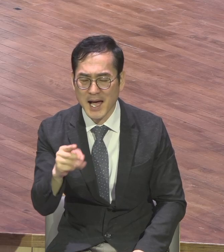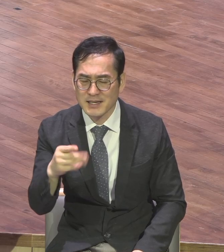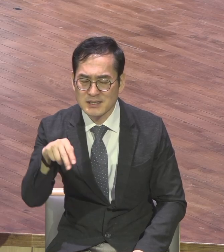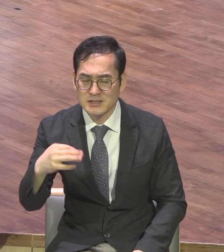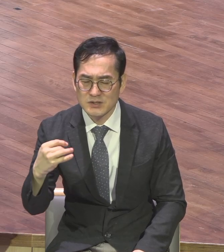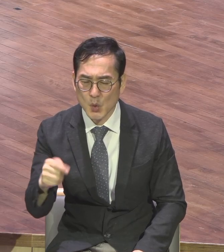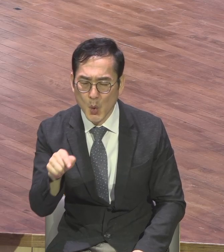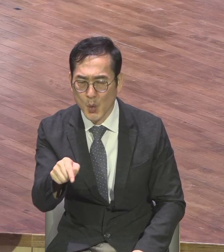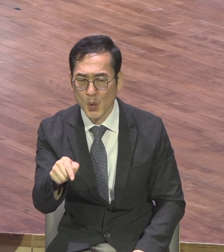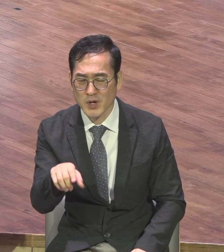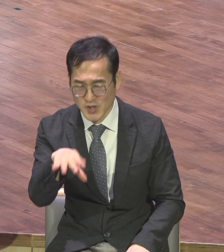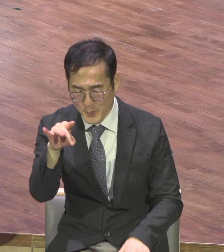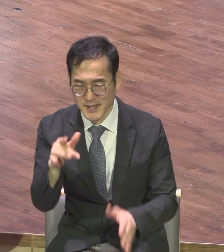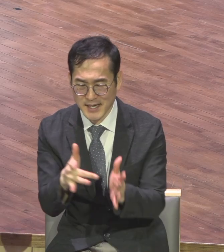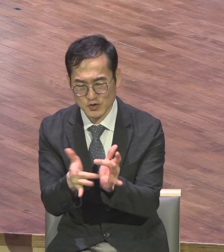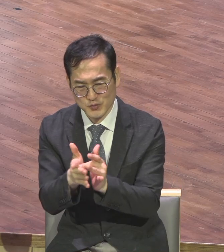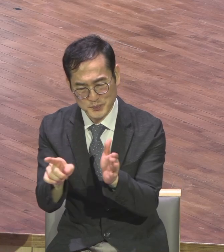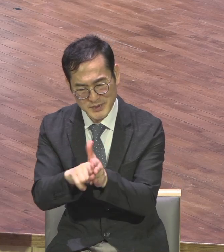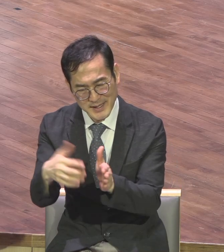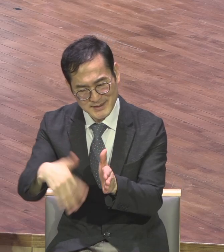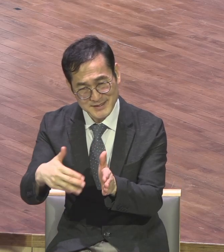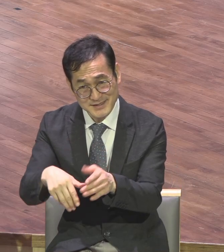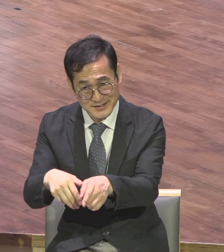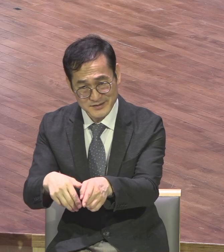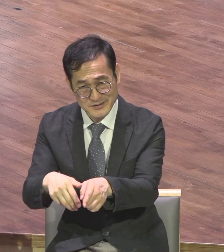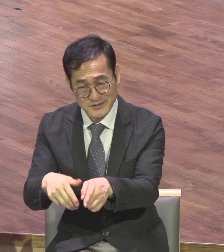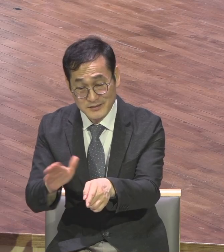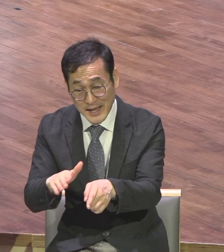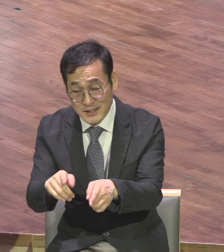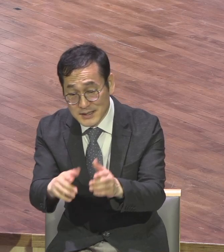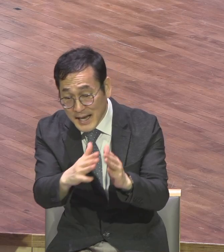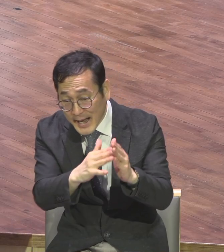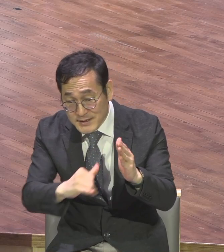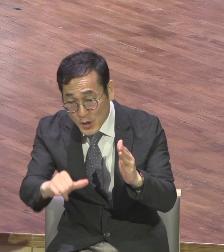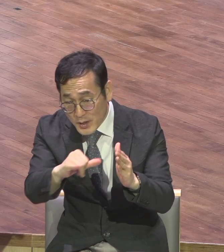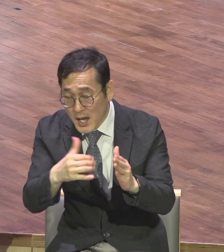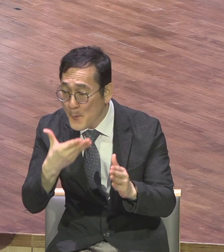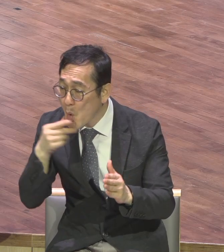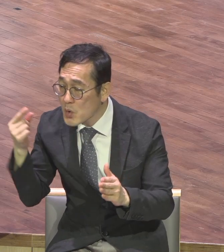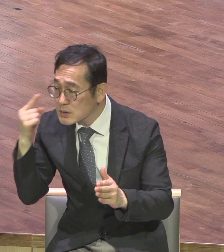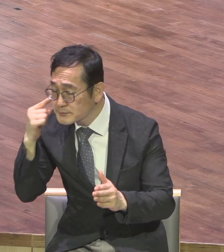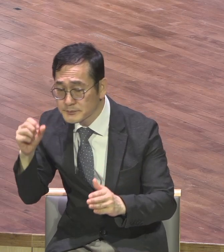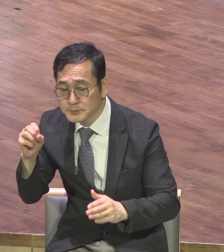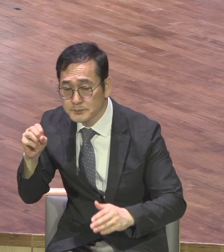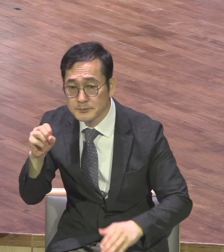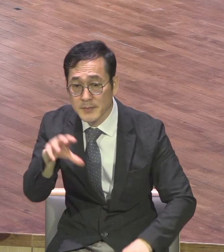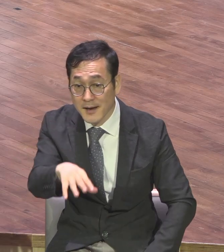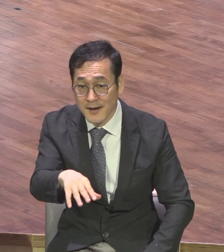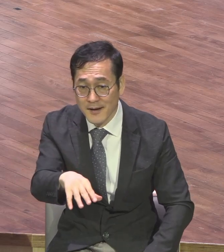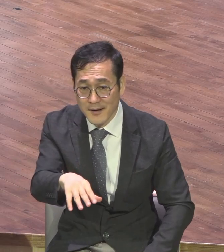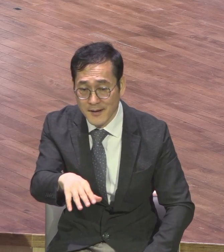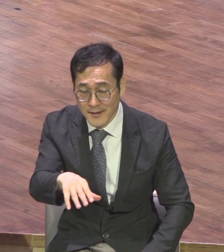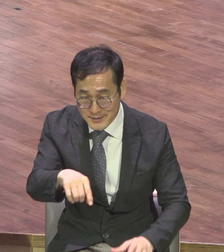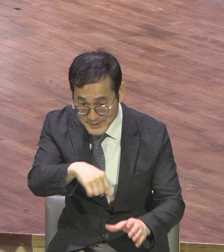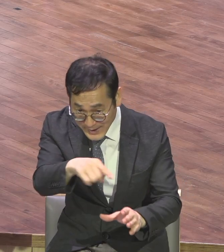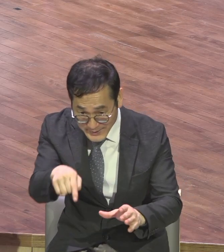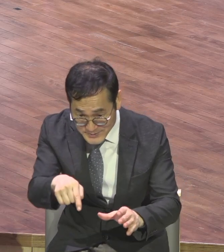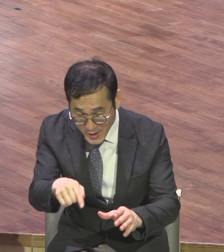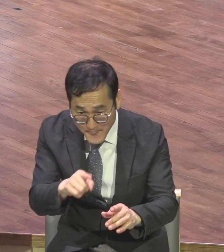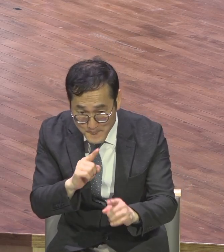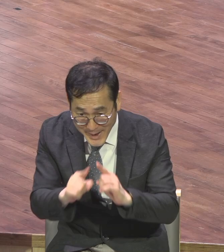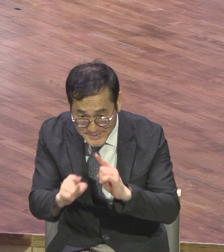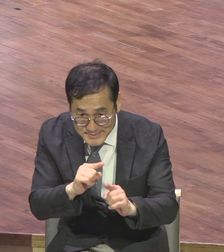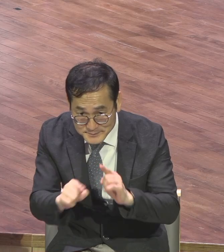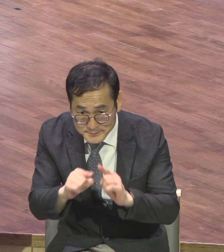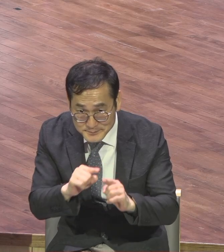아리스도블로가 불신자였을 가능성이 크지만은 그 가문의 복음이 전거되었다는 것이고 그 안에서